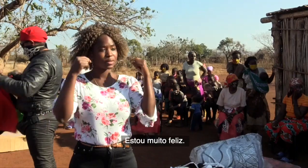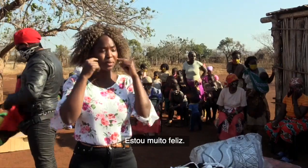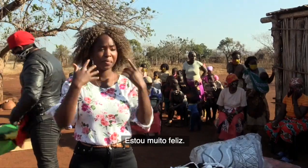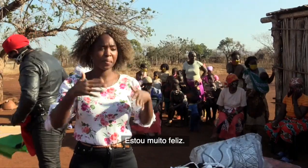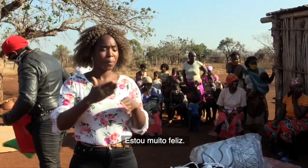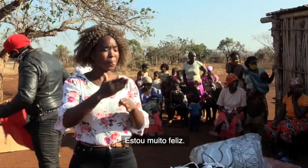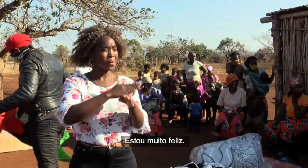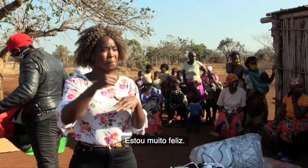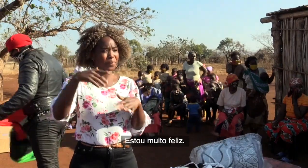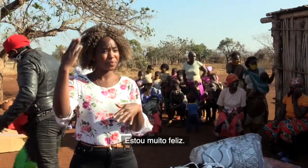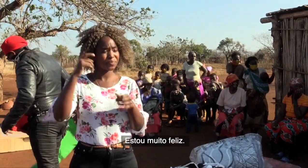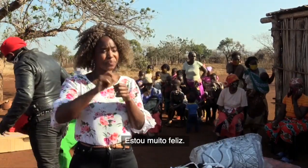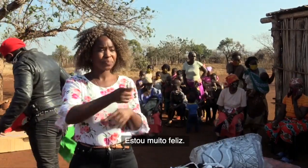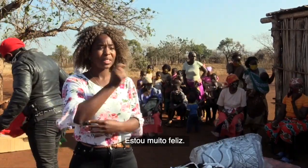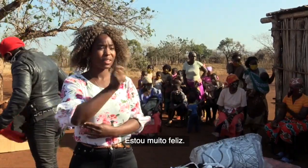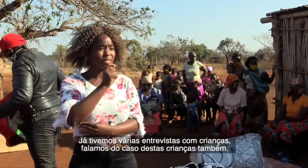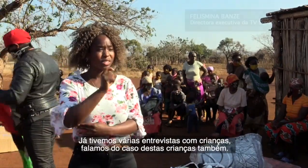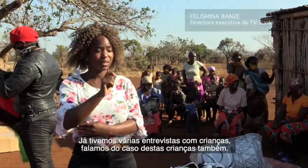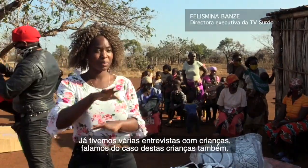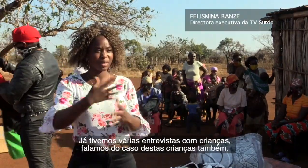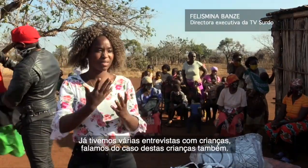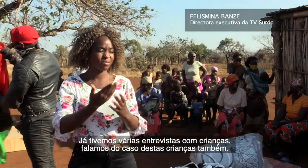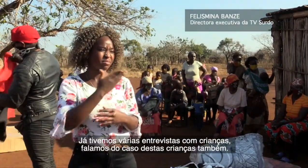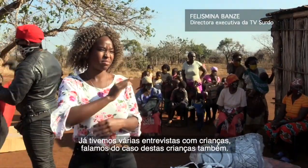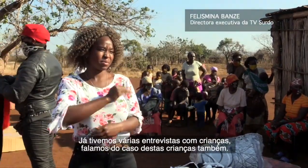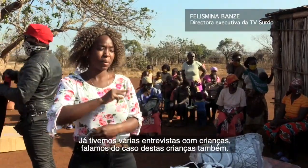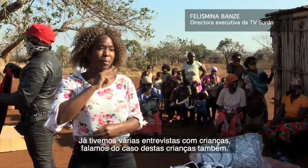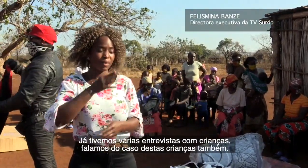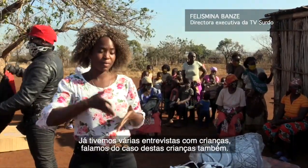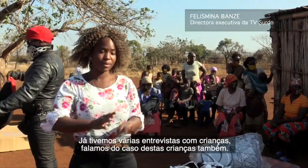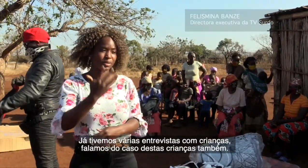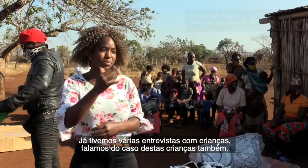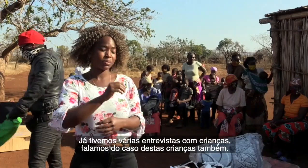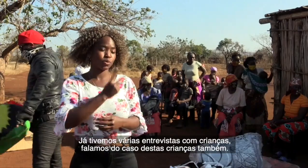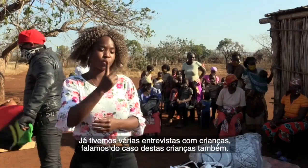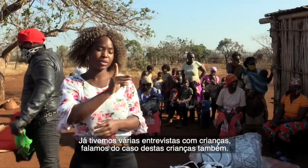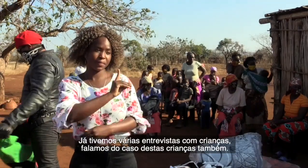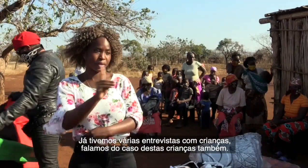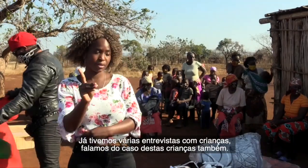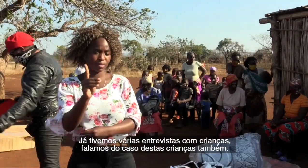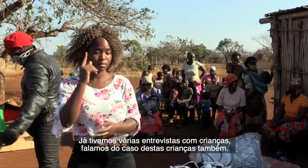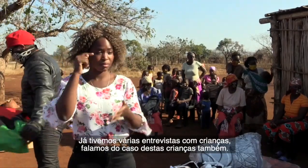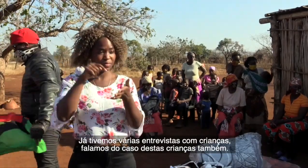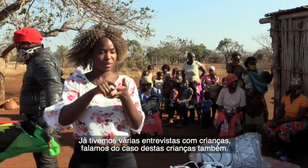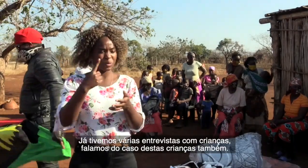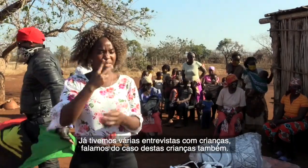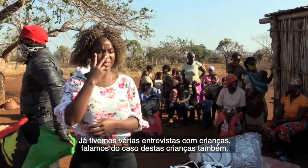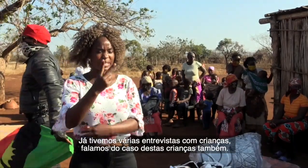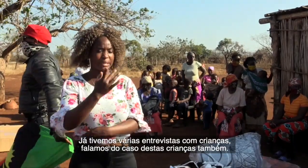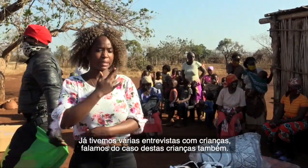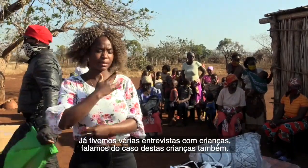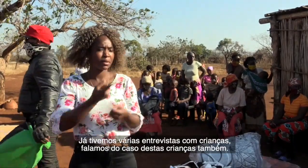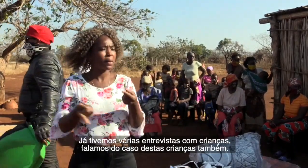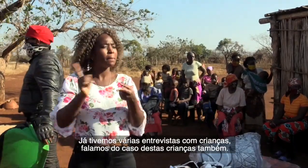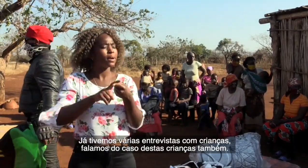dia muito, mas é um dia muito feliz para mim. Eu me recordo que já tivemos várias entrevistas e com crianças